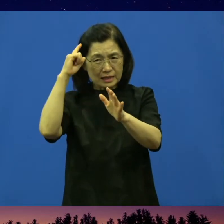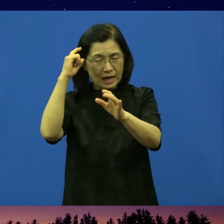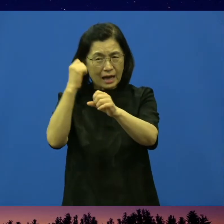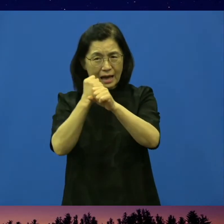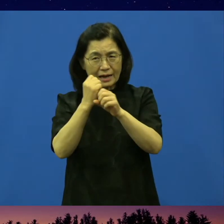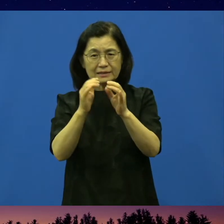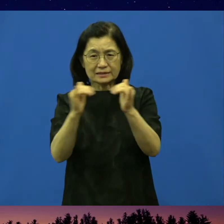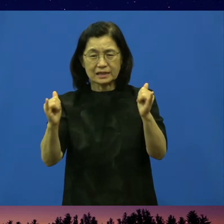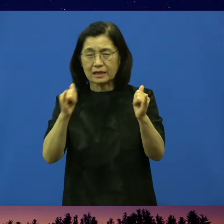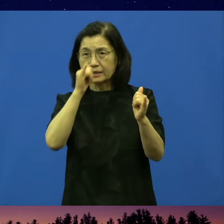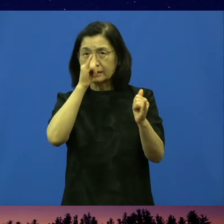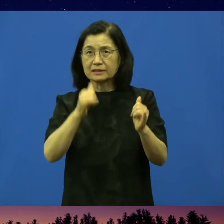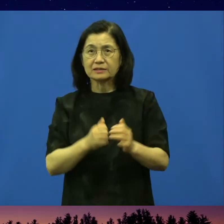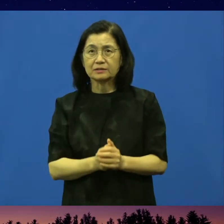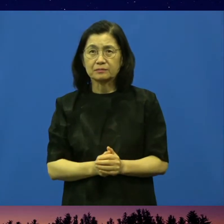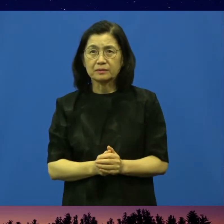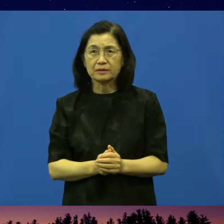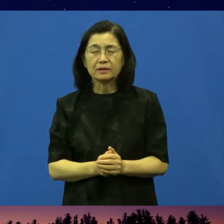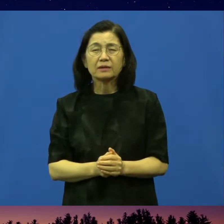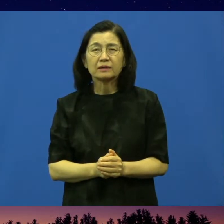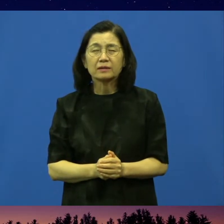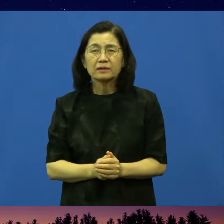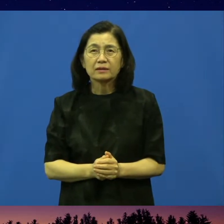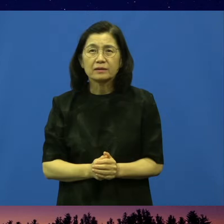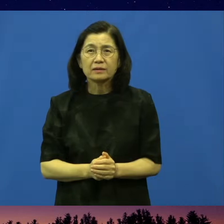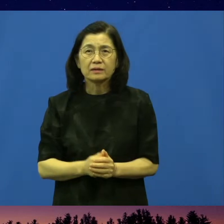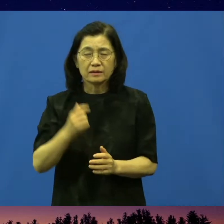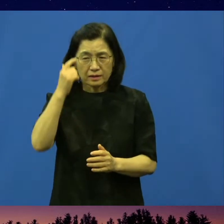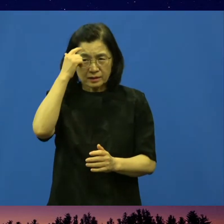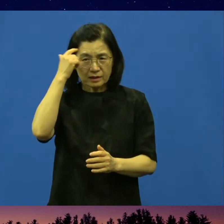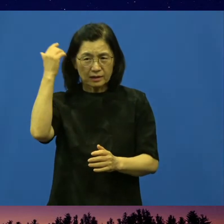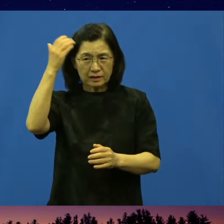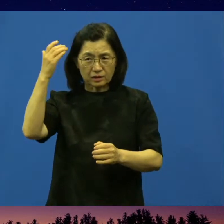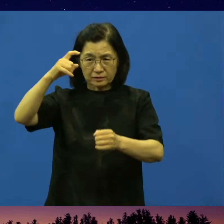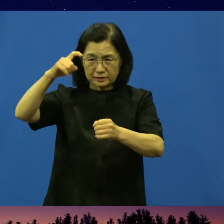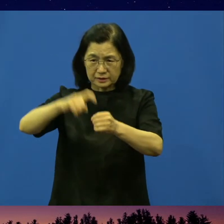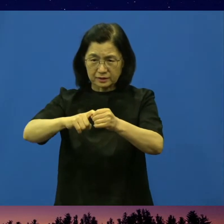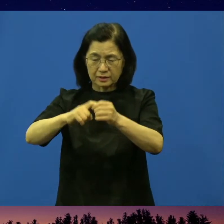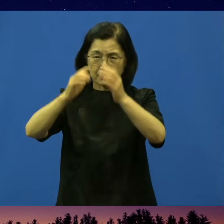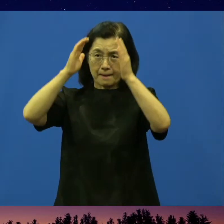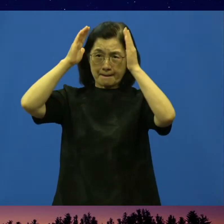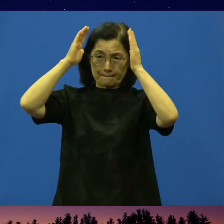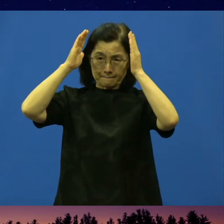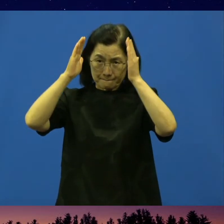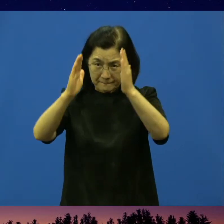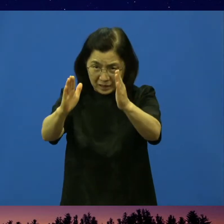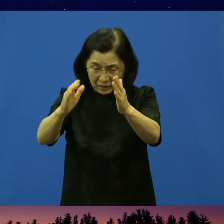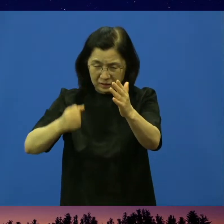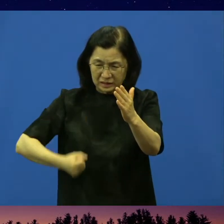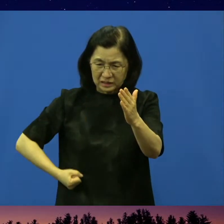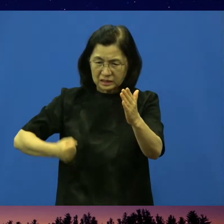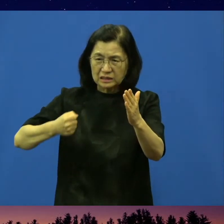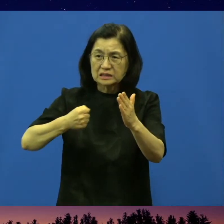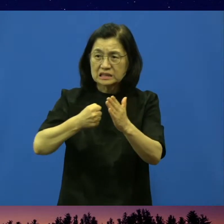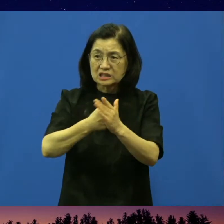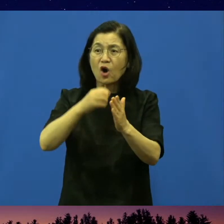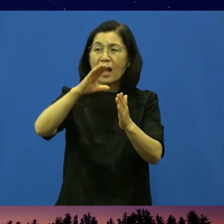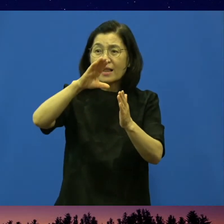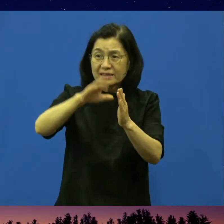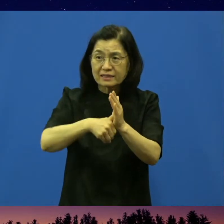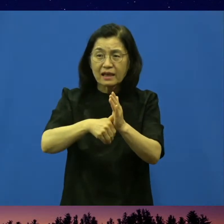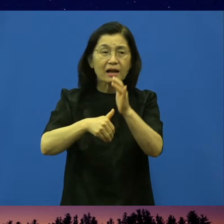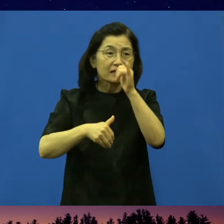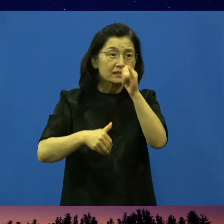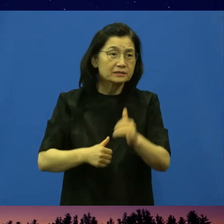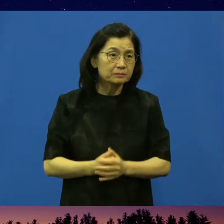영적 방향이 정해지는 시기가 있다. 영적인 방향이 정해지는 시기가 있다고 해요. 그러니까